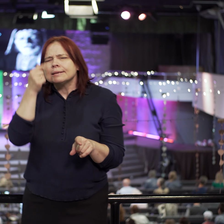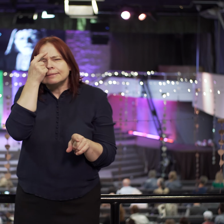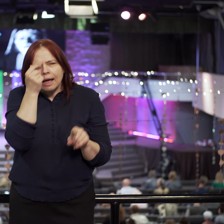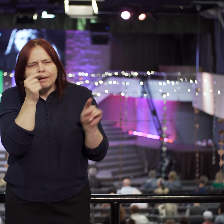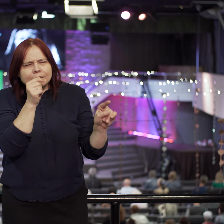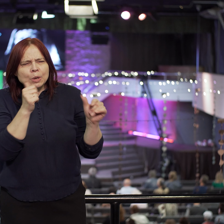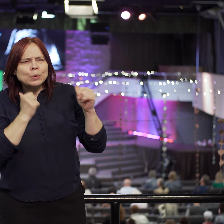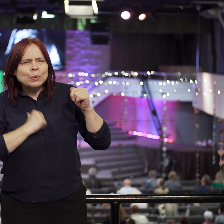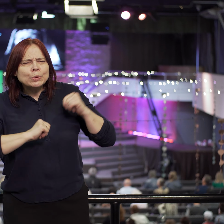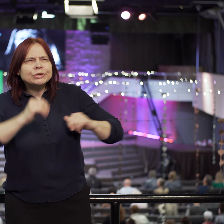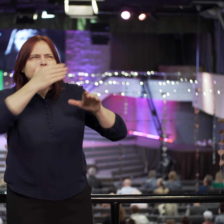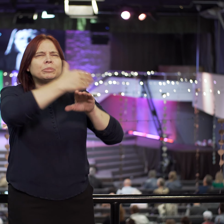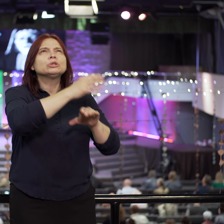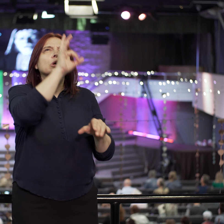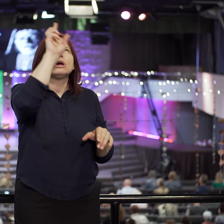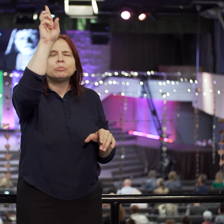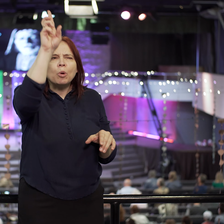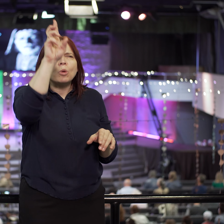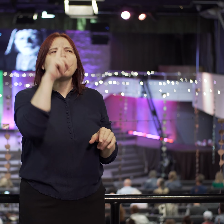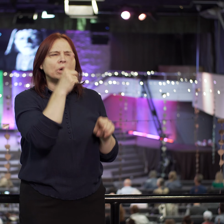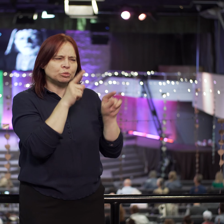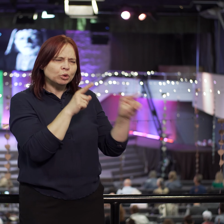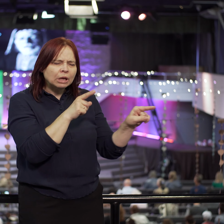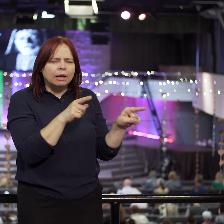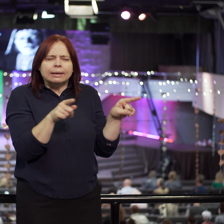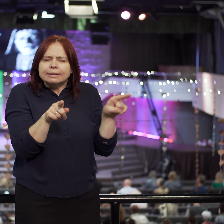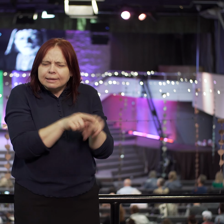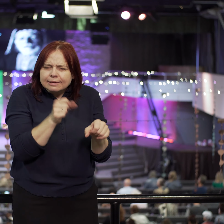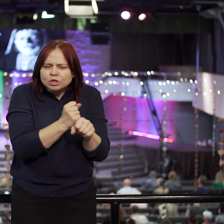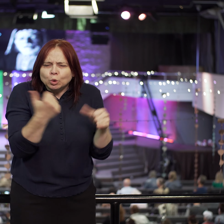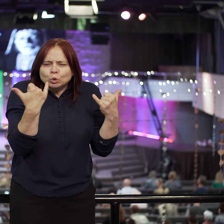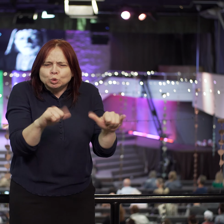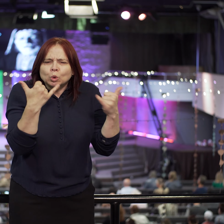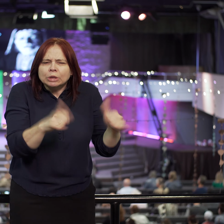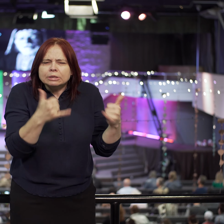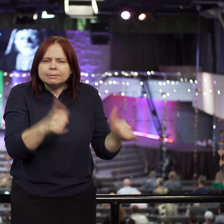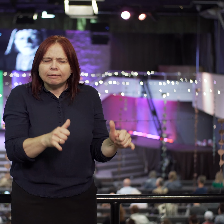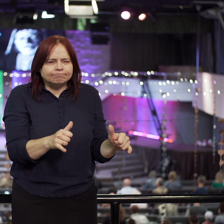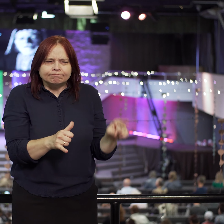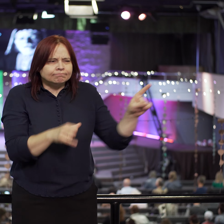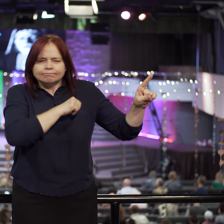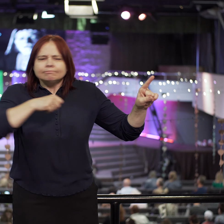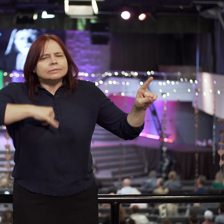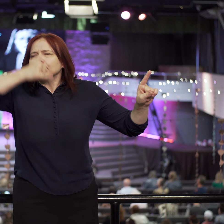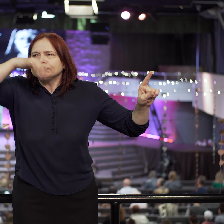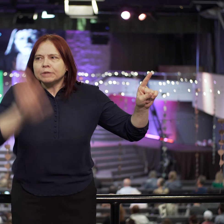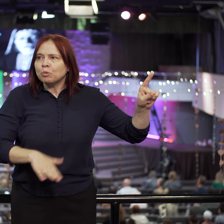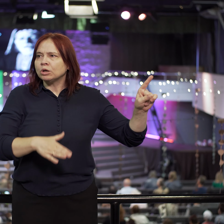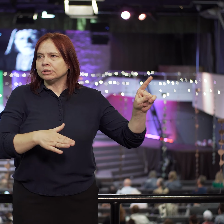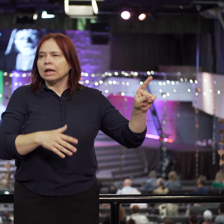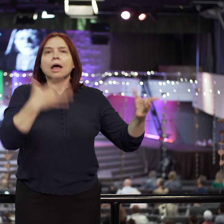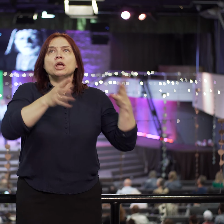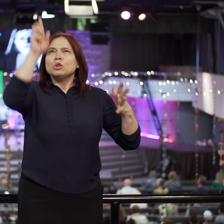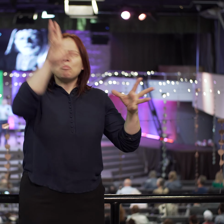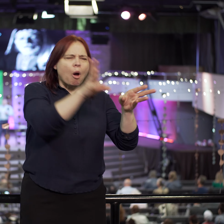чудес, какие ты творишь, никто не может творить, если не будет с ним Бог». Итак, что мы с